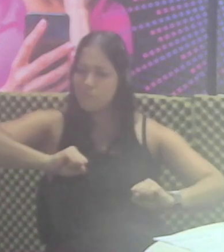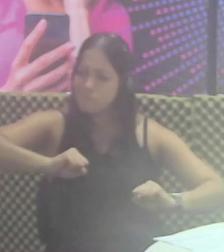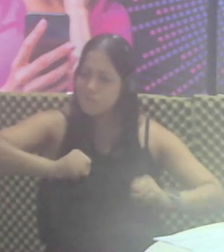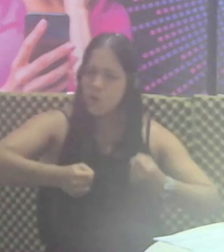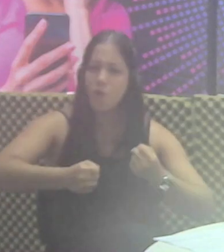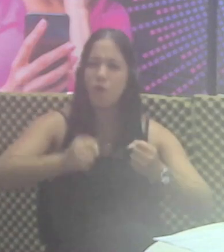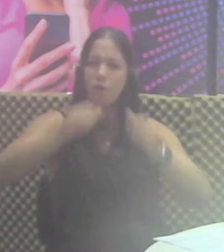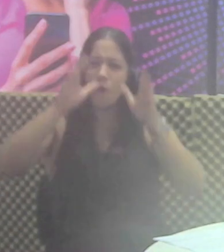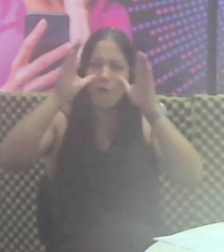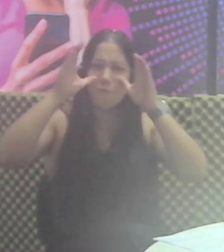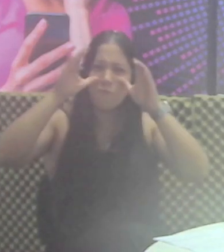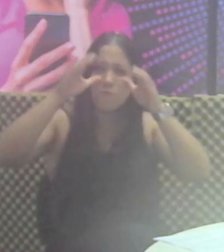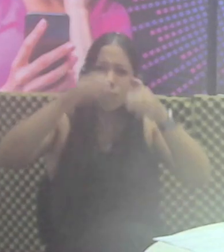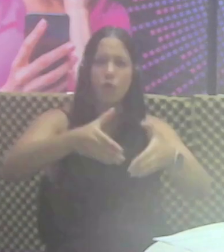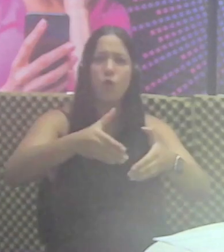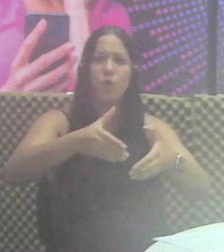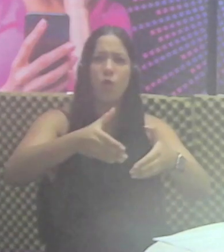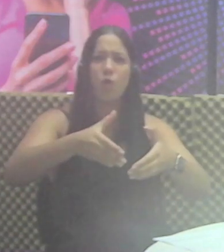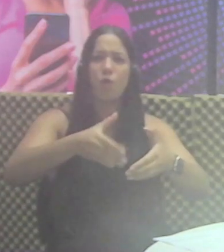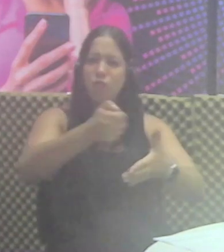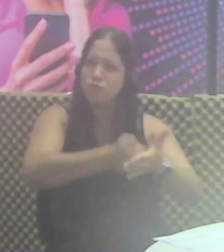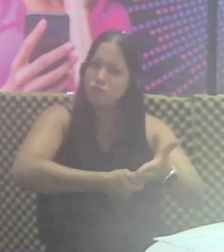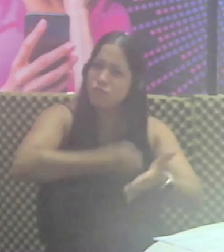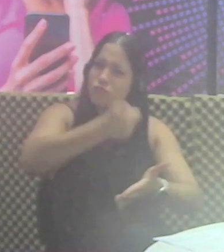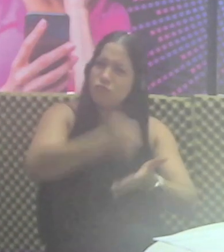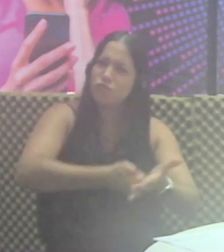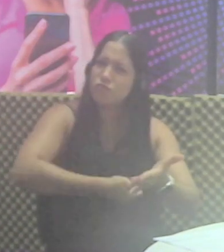isso. Ele chega a ser inquieto quando não há